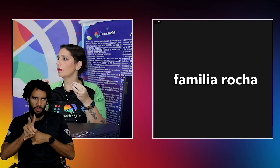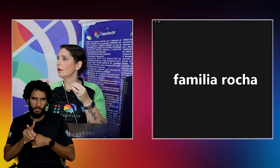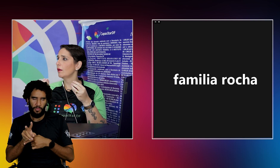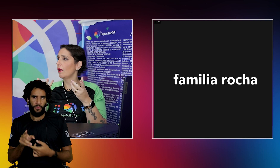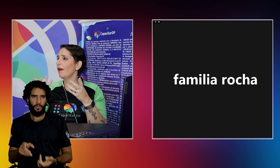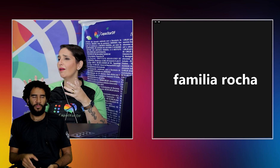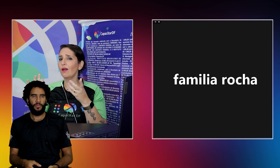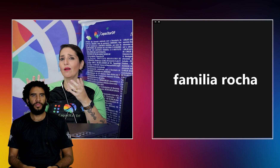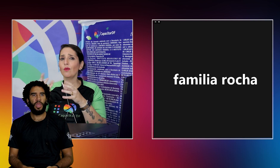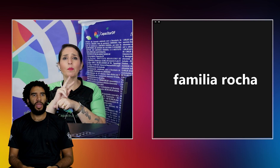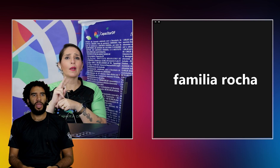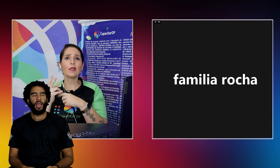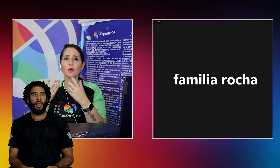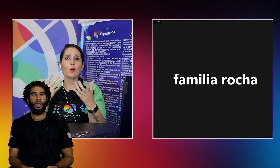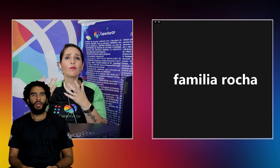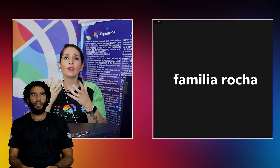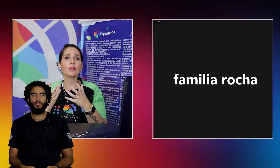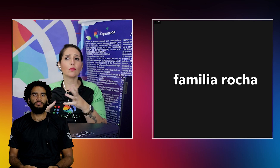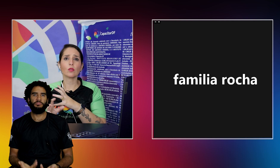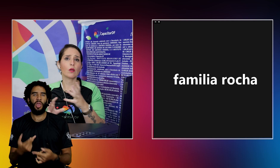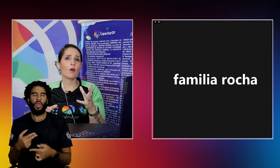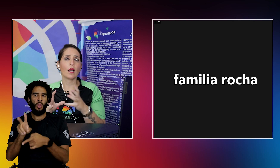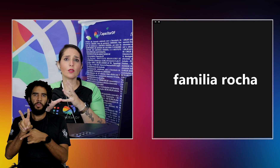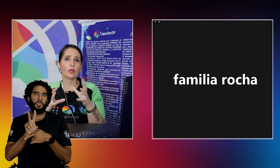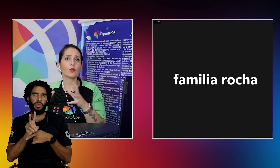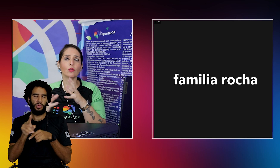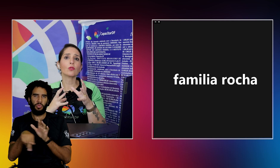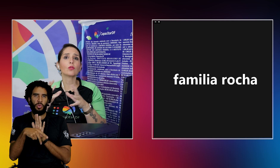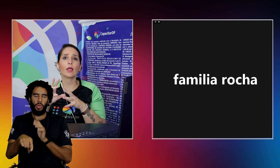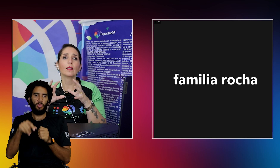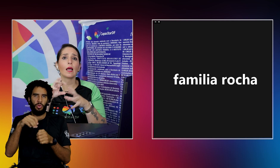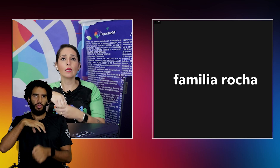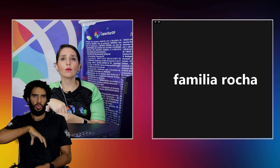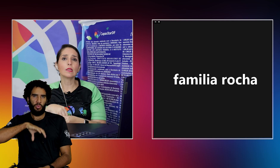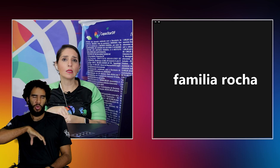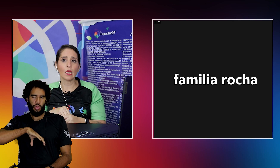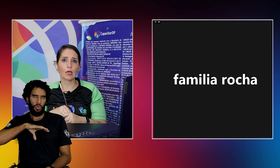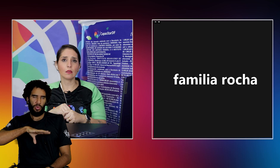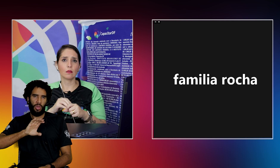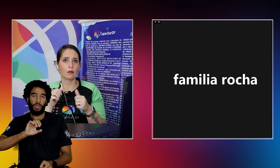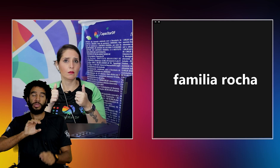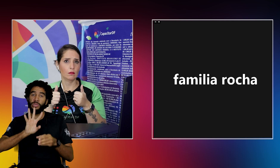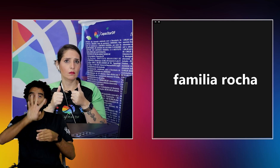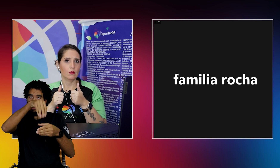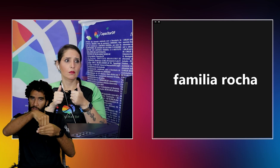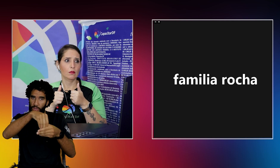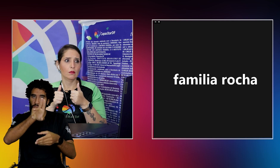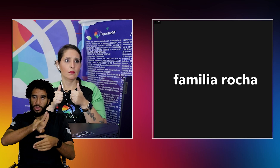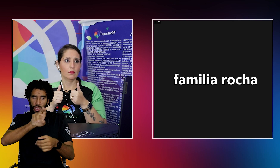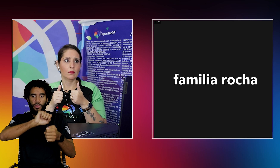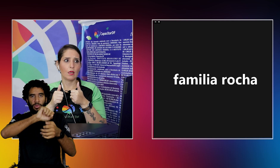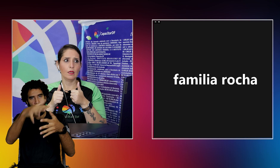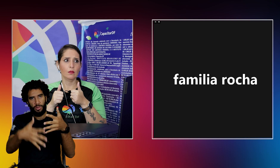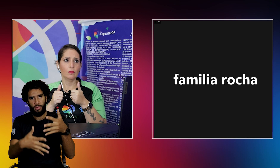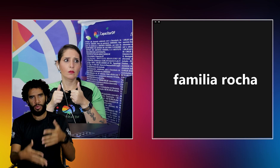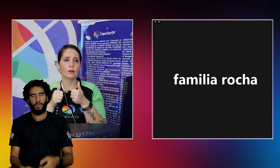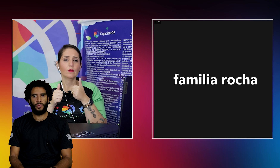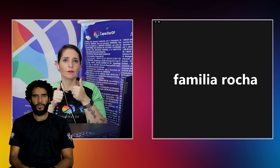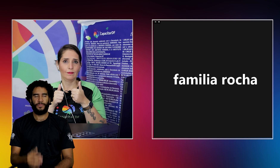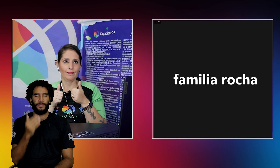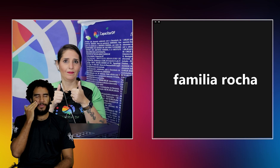dizer? É um empréstimo, é um vício de linguagem que a gente tem na língua de sinais. Certo?